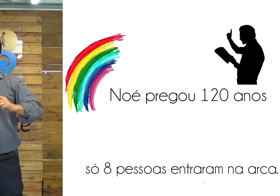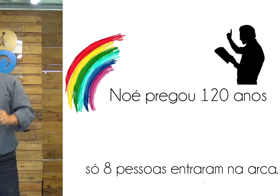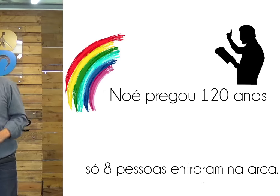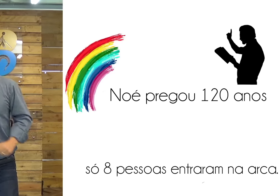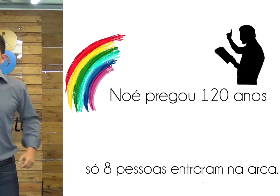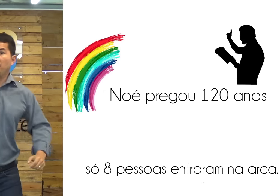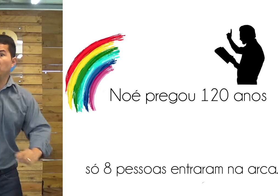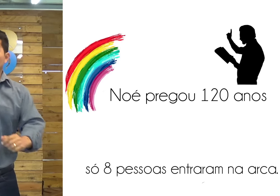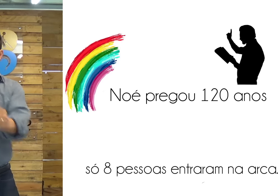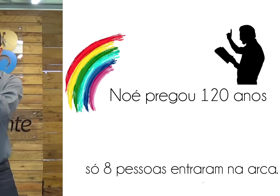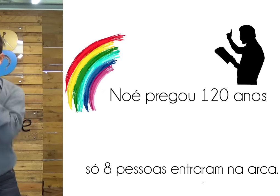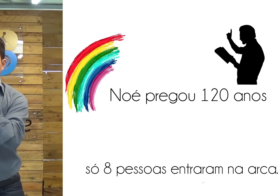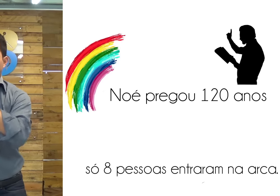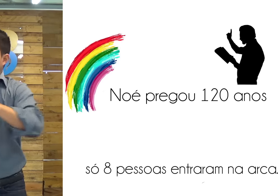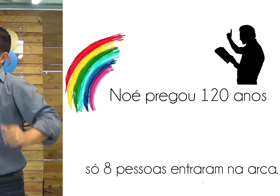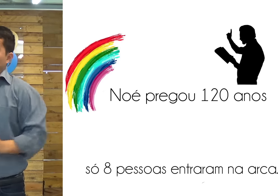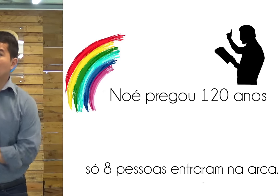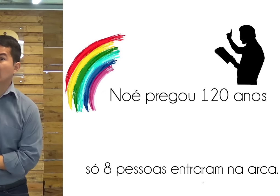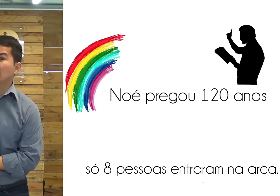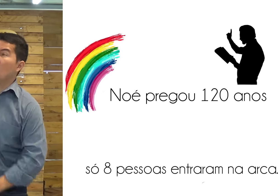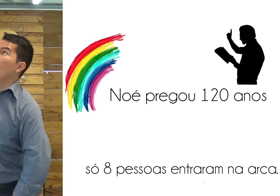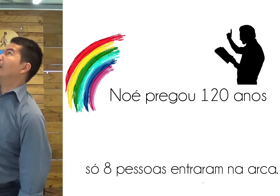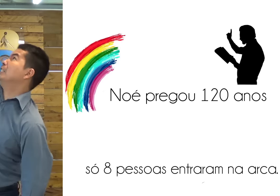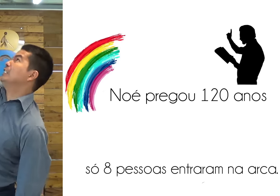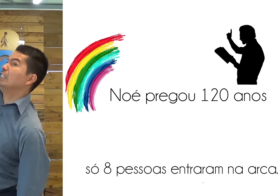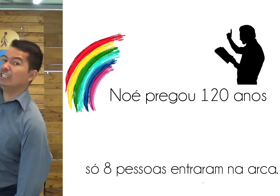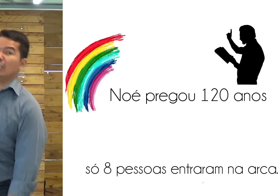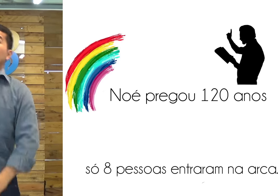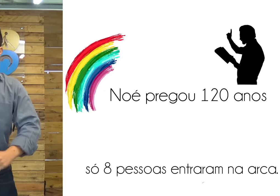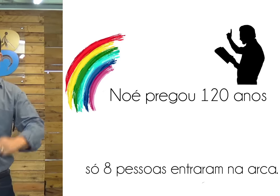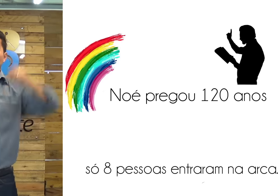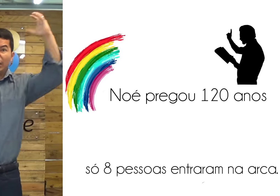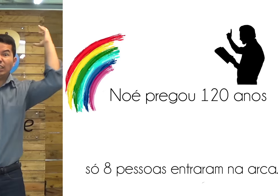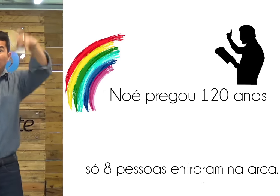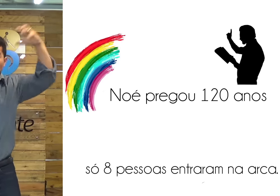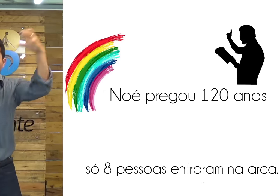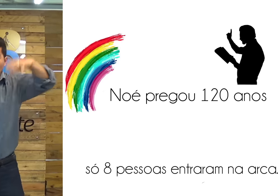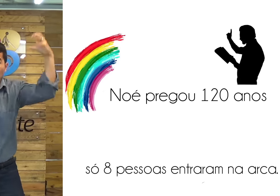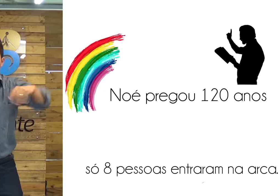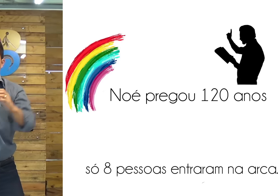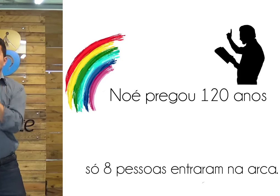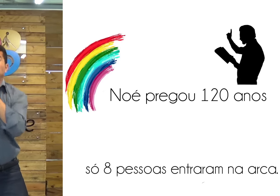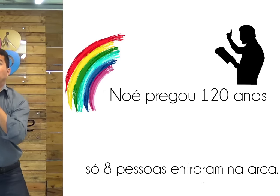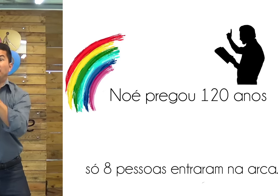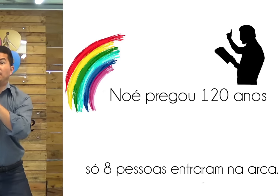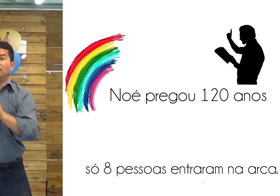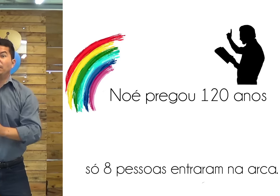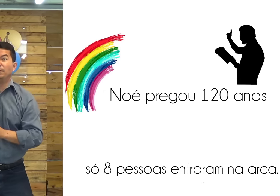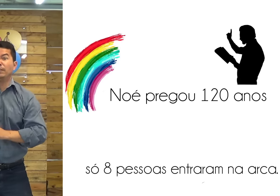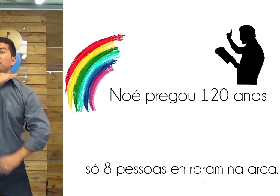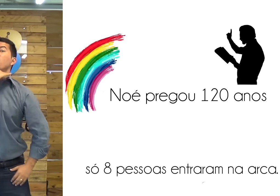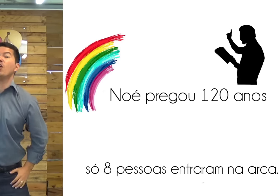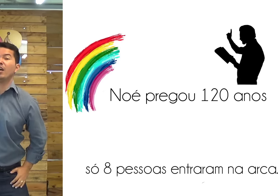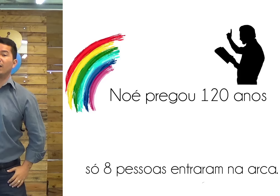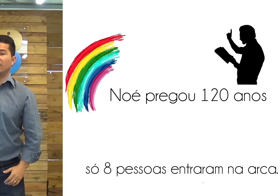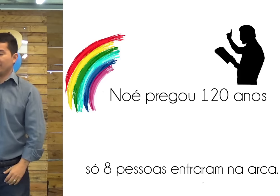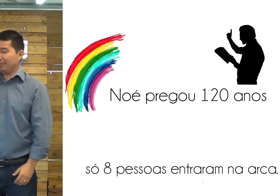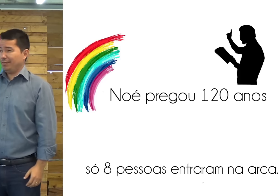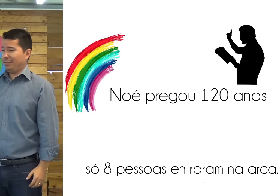anos por exemplo você por favor se arrependa olhe para Deus vai ter o dilúvio vai chover por favor você vai